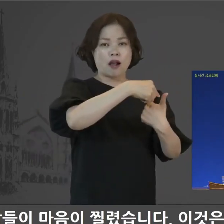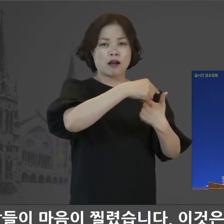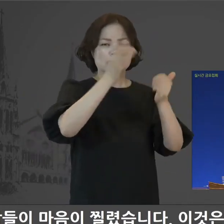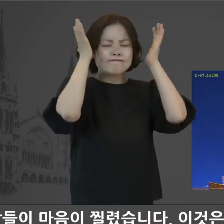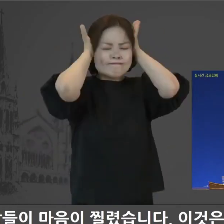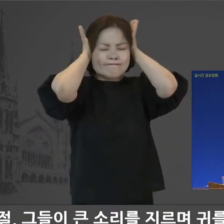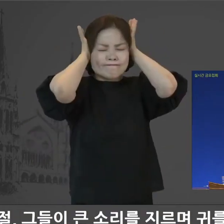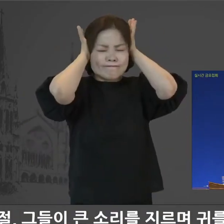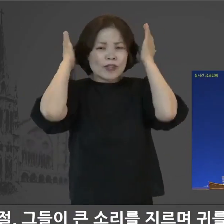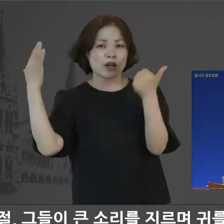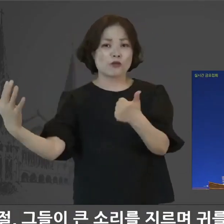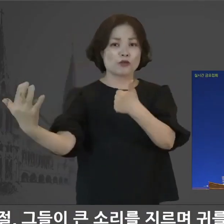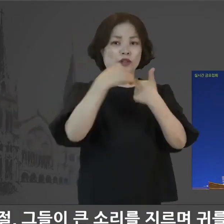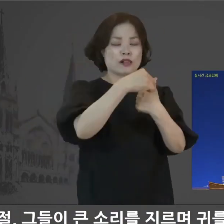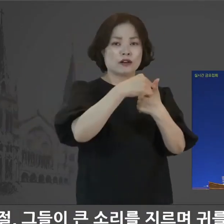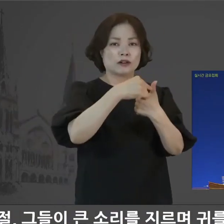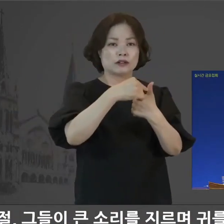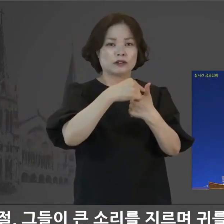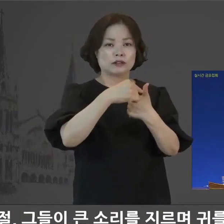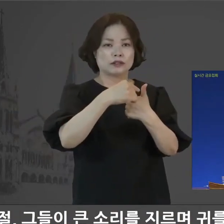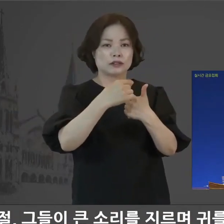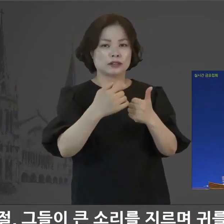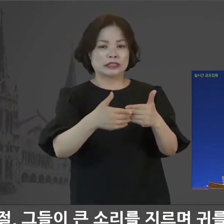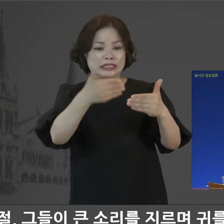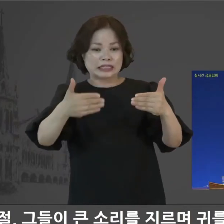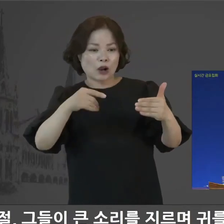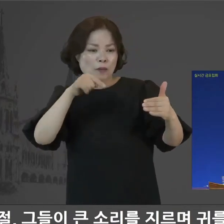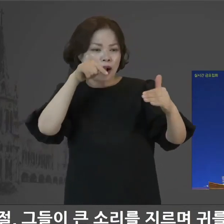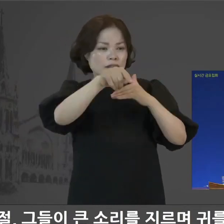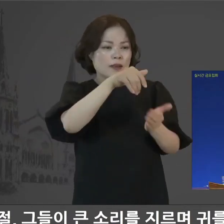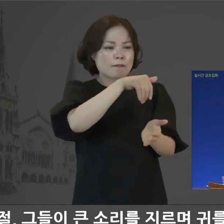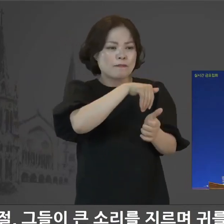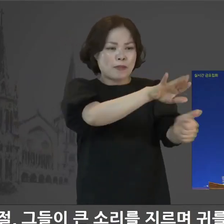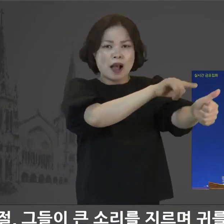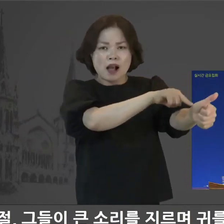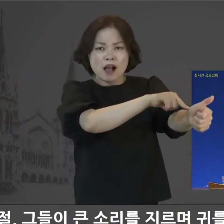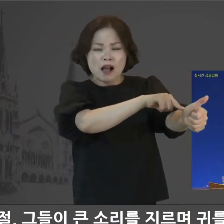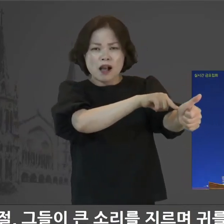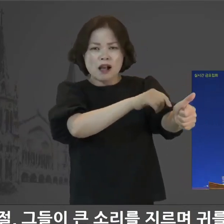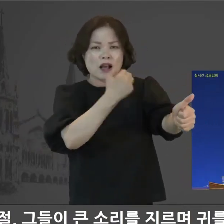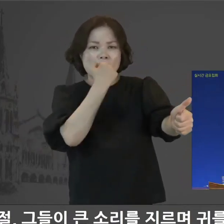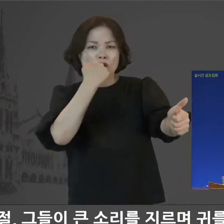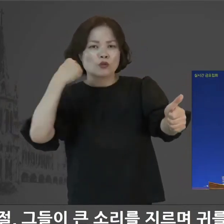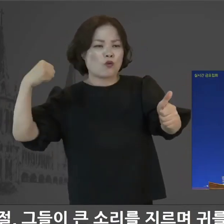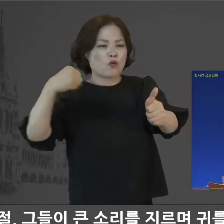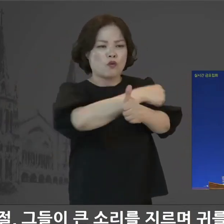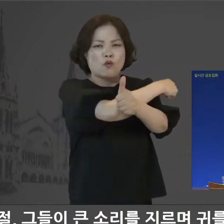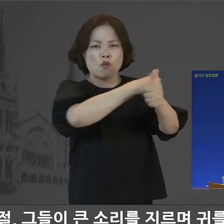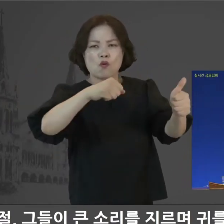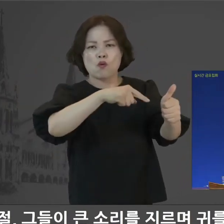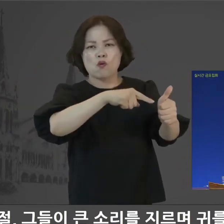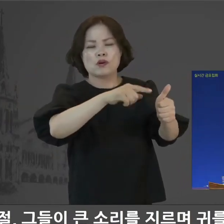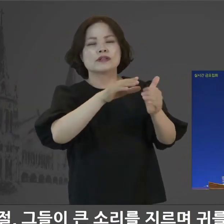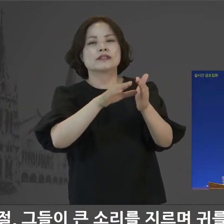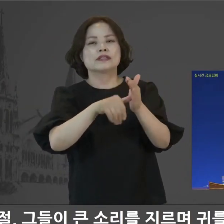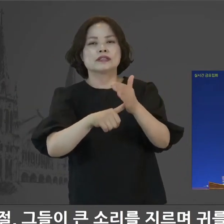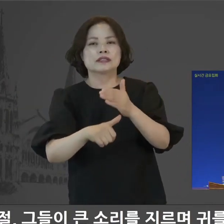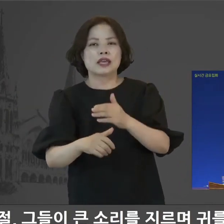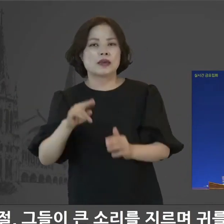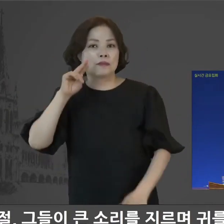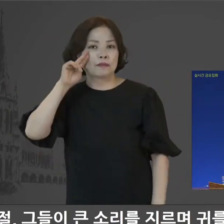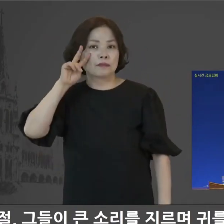막고 달려들었습니다. 그래서 성 밖으로 쫓아내고 돌로 치는데, 이때